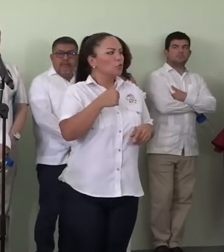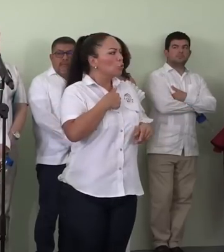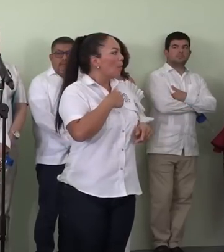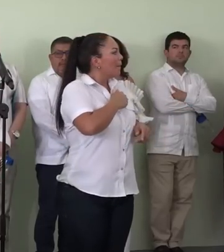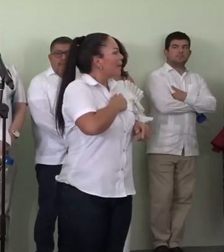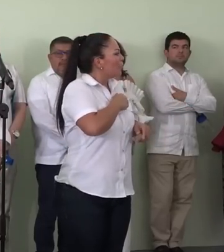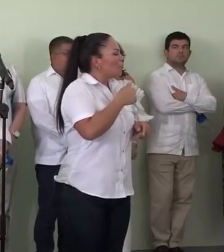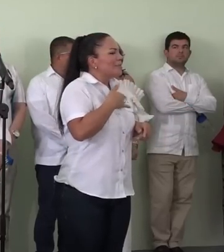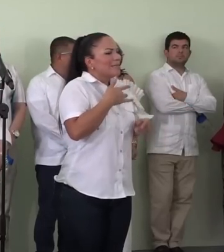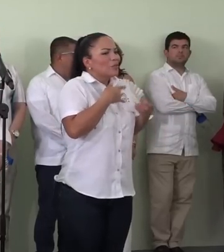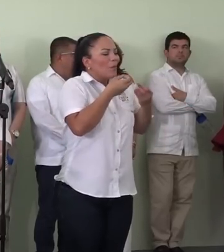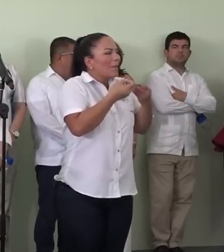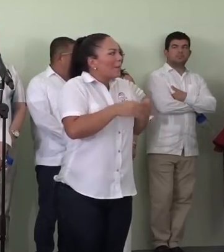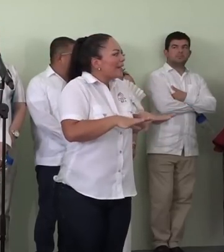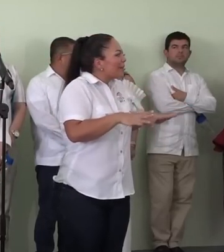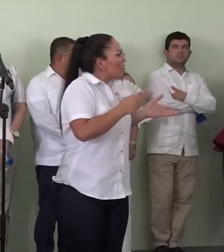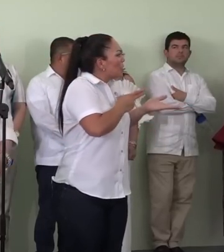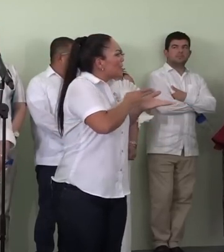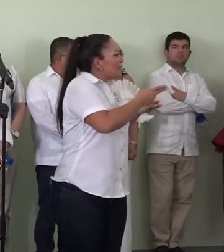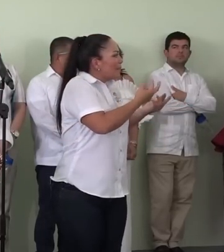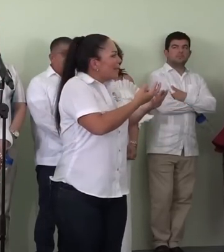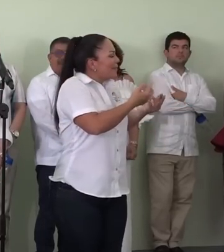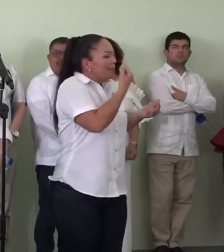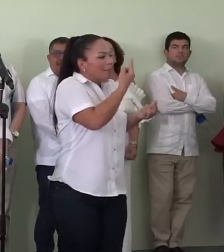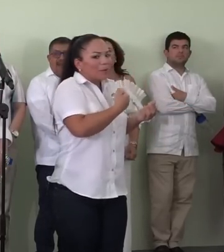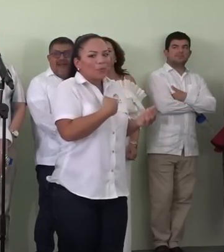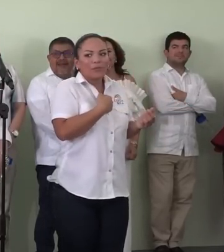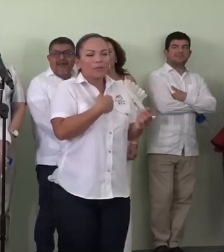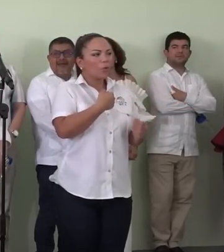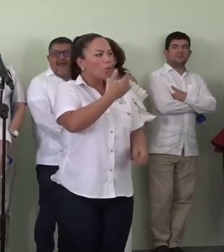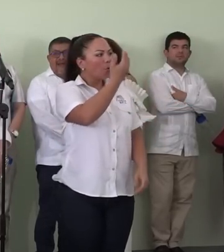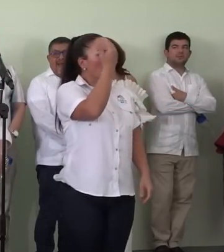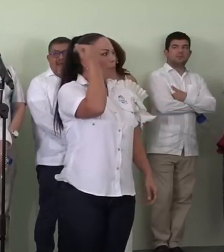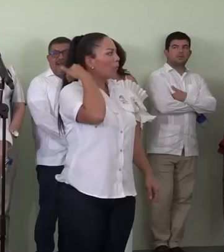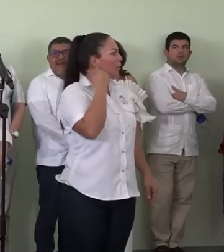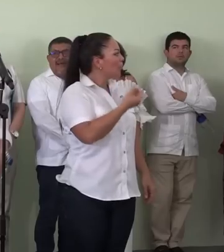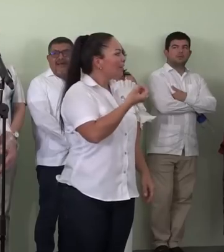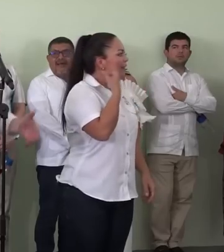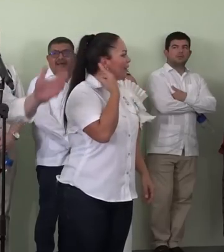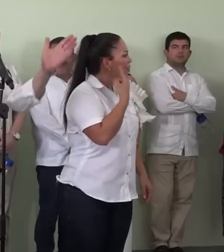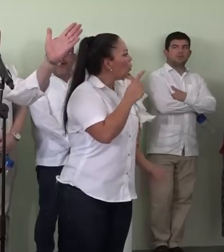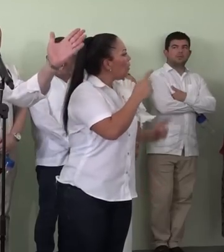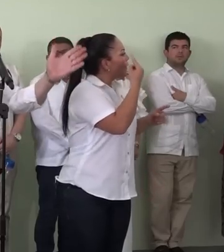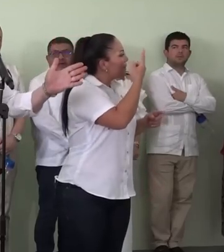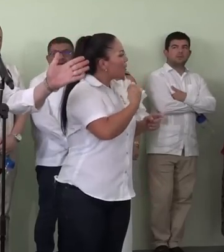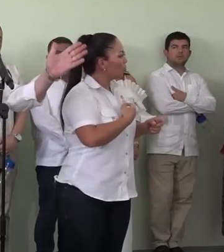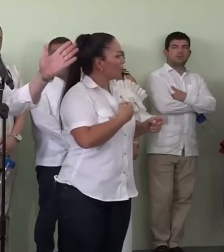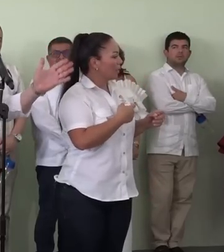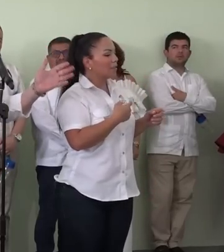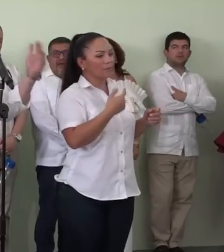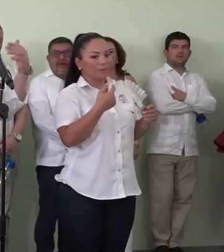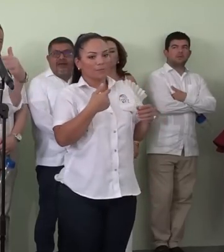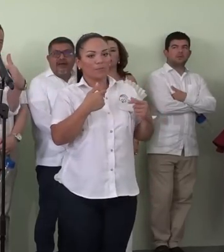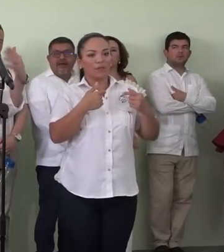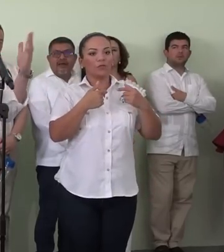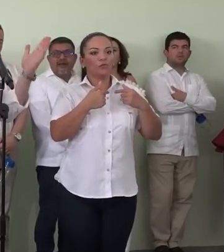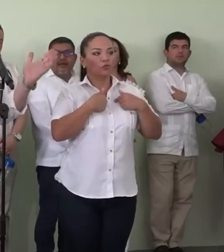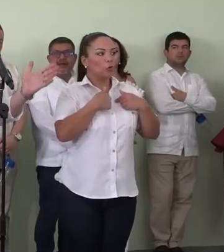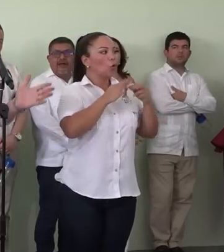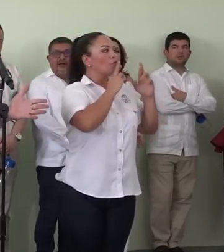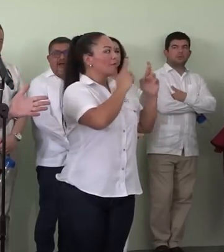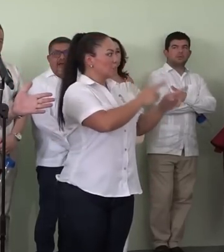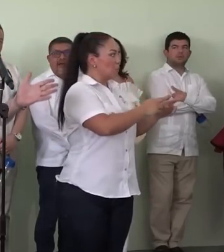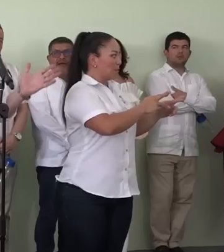perdido. Serle sincero, esa me pasó así. Es esto. ¿Cuál es la pregunta? No, yo le voy a dar la respuesta a lo que yo entendí